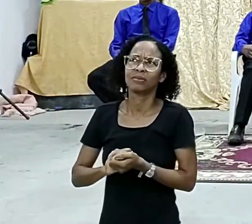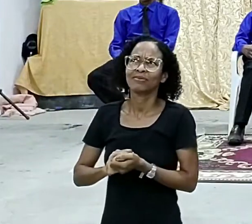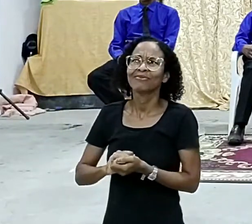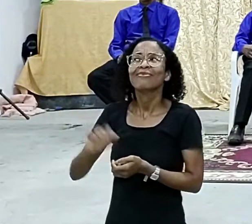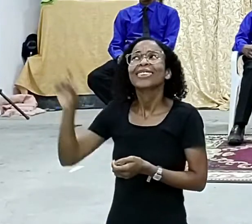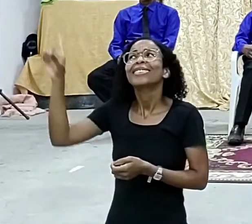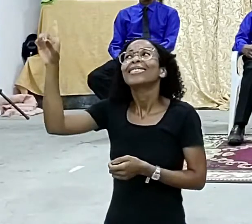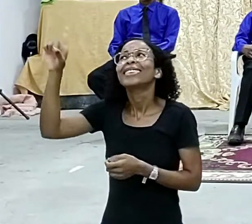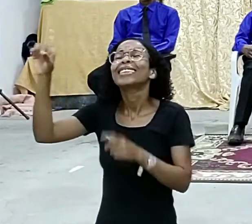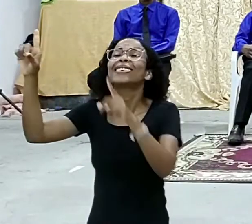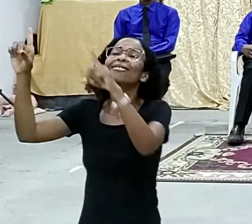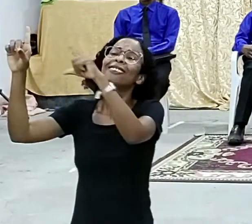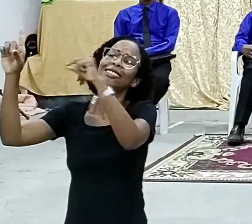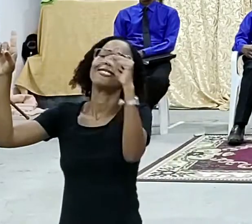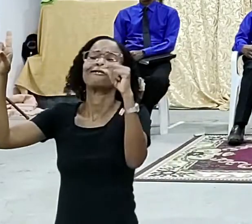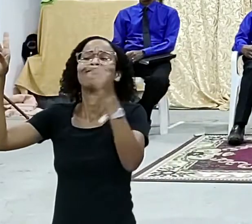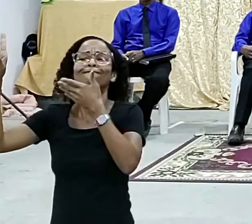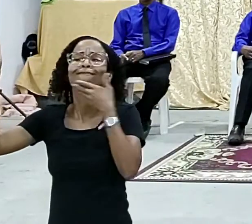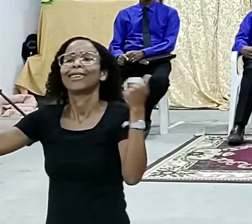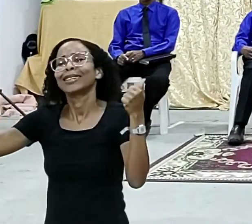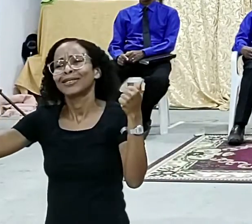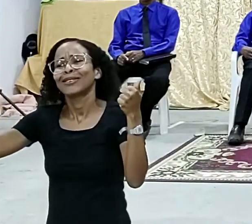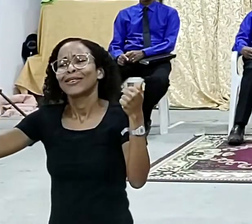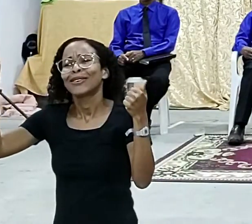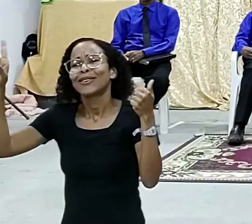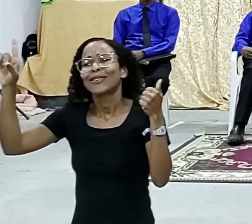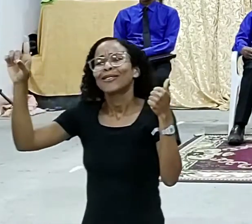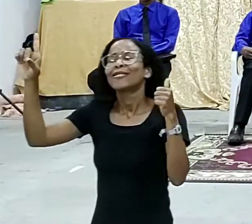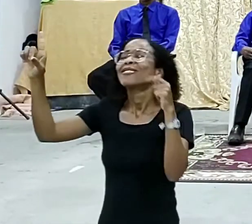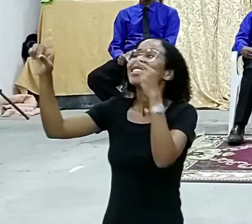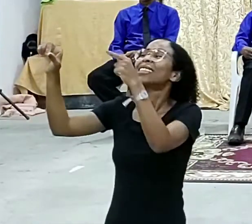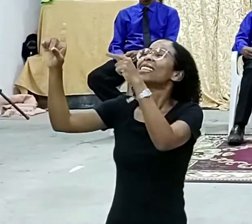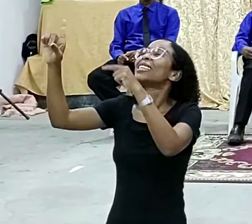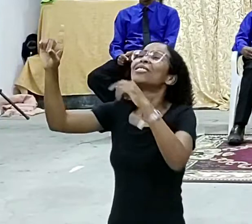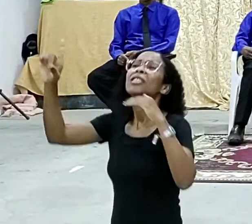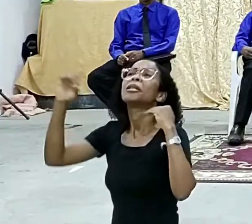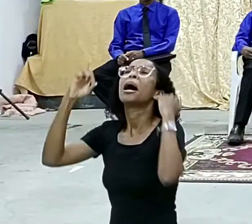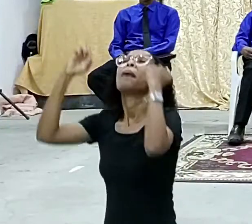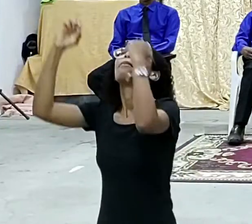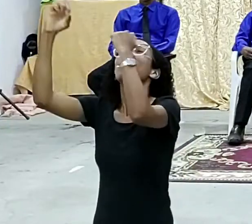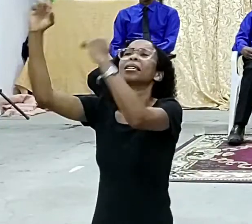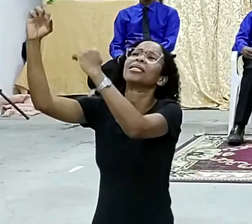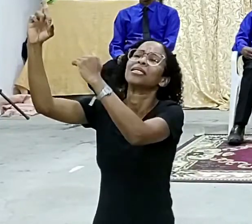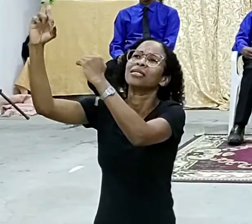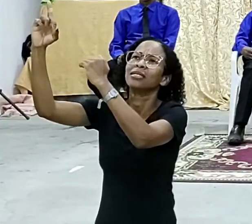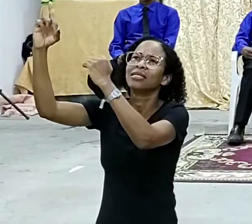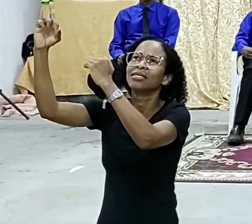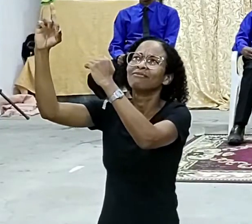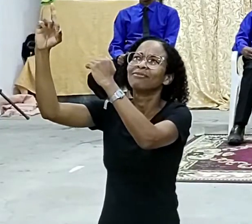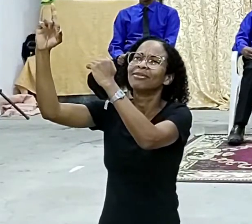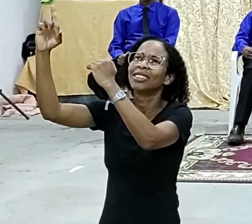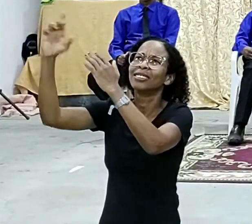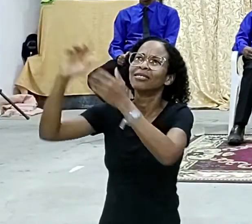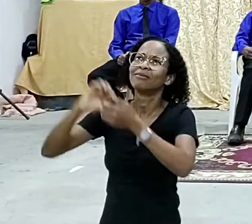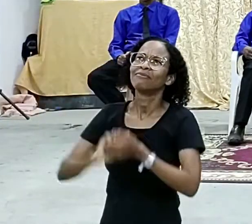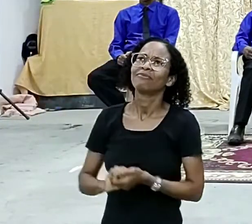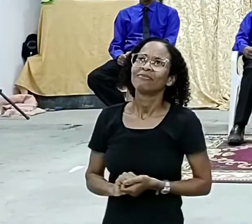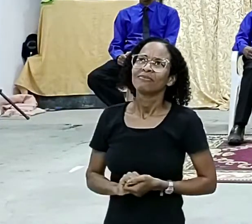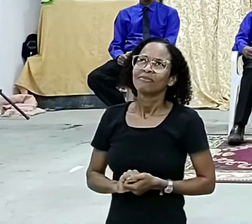é melhor do que aquilo que pensamos e esperamos. Porque